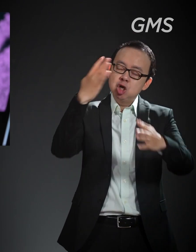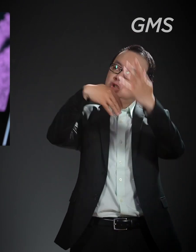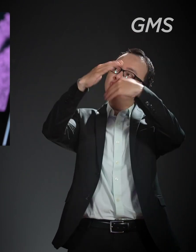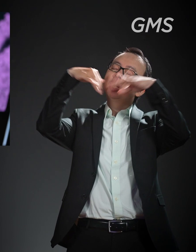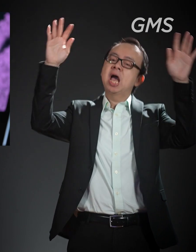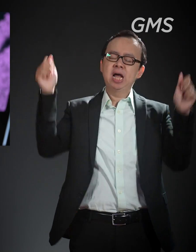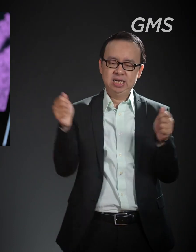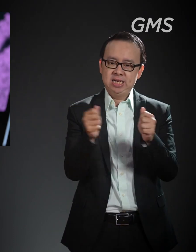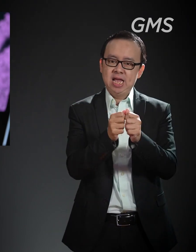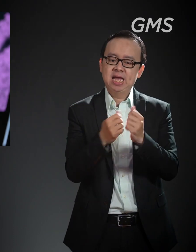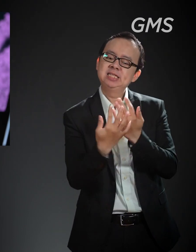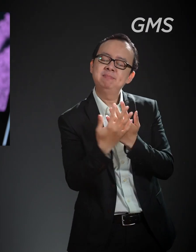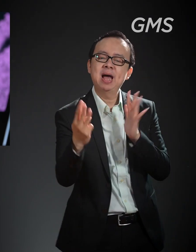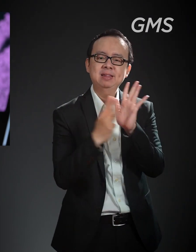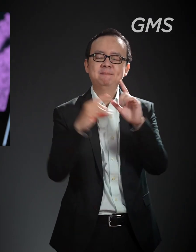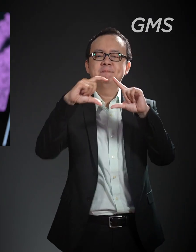Ini adalah pahlawan iman.